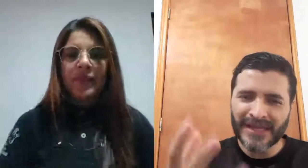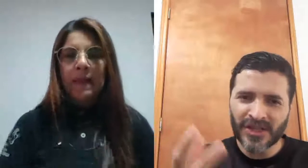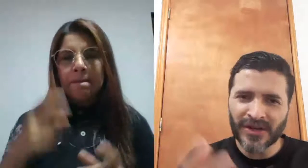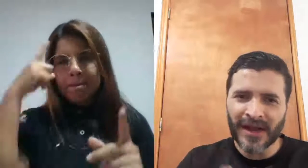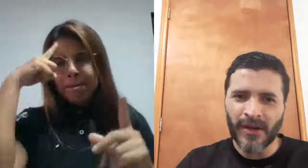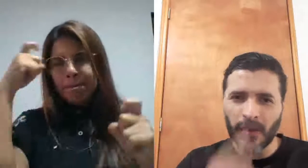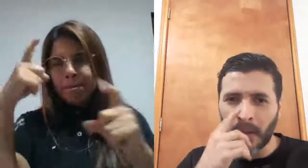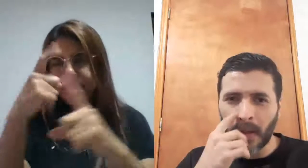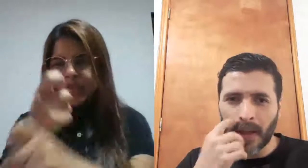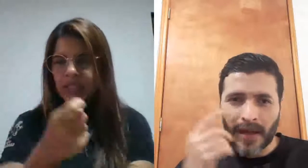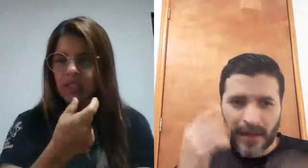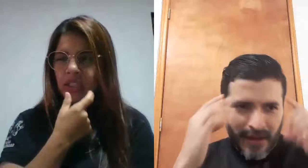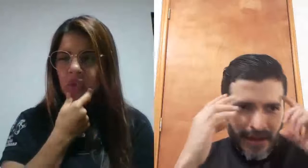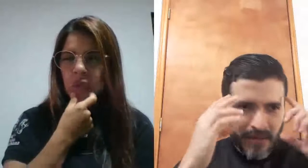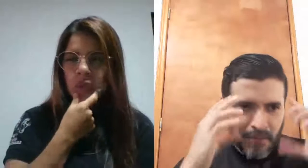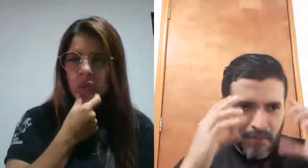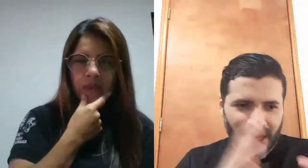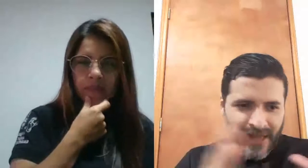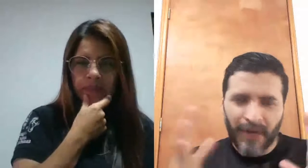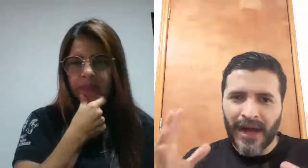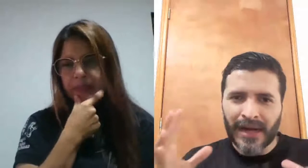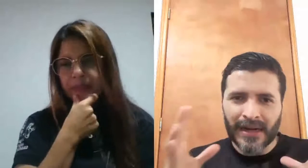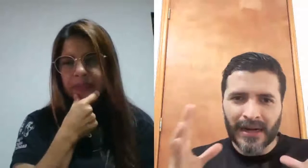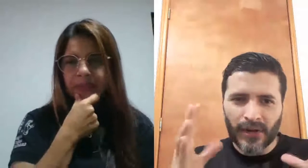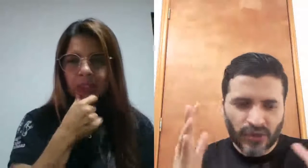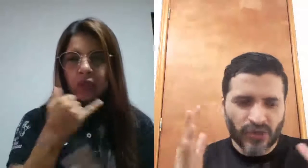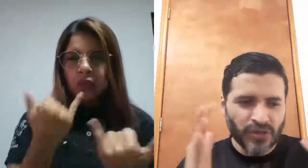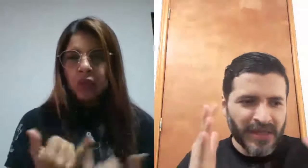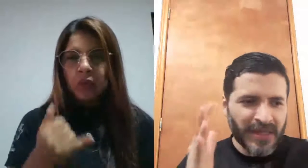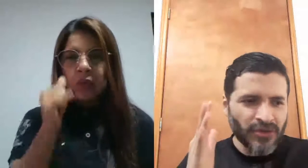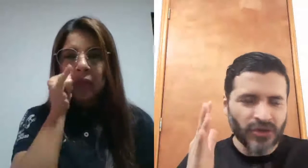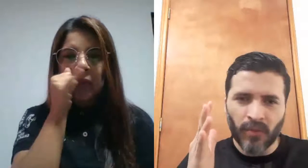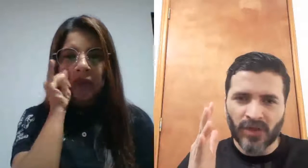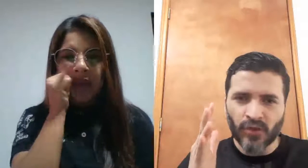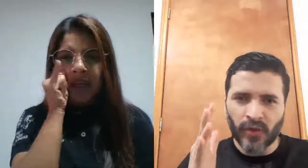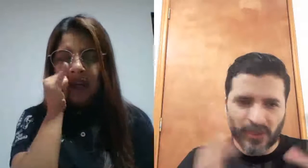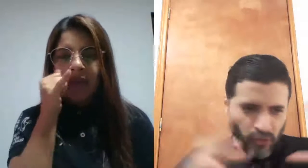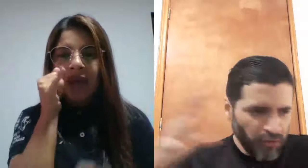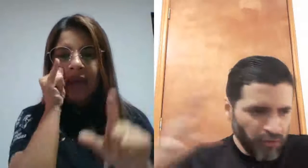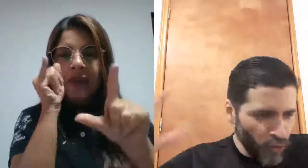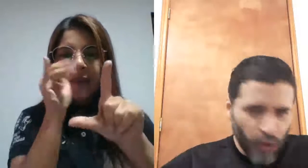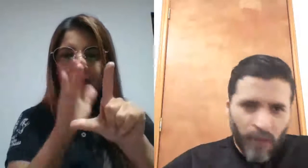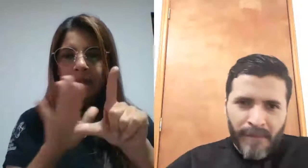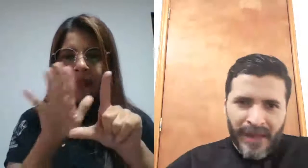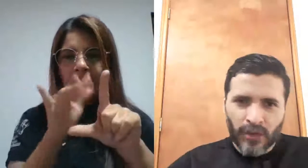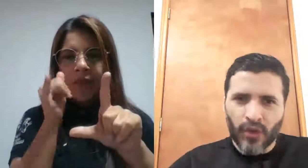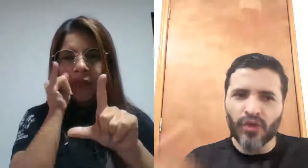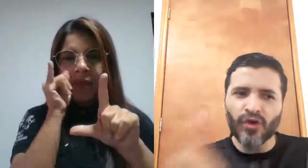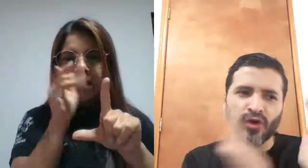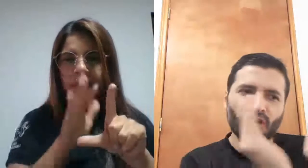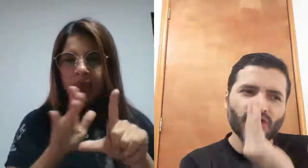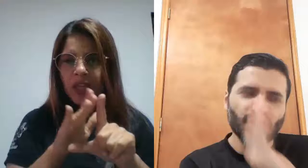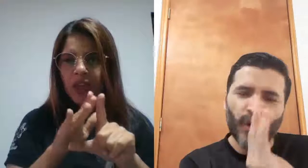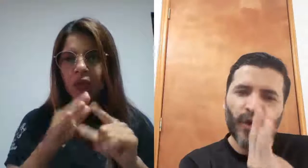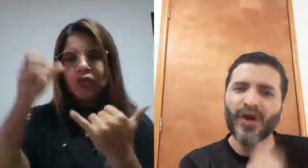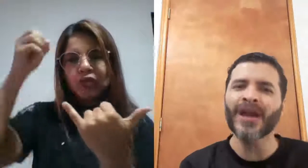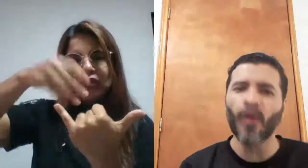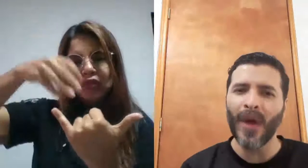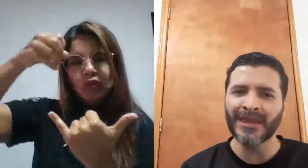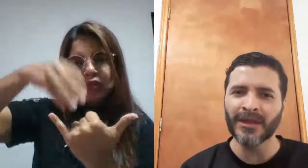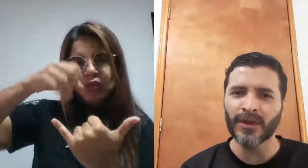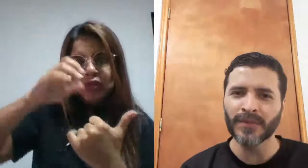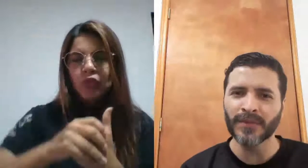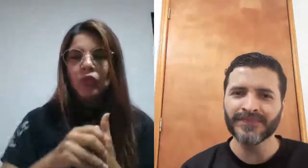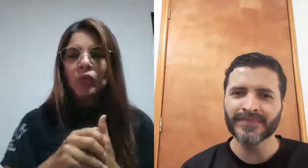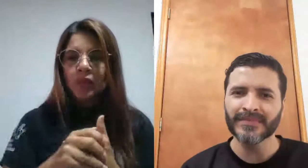Piénsenlo, reflexionenlo. Voy a grabar los dos videos y los voy a subir a YouTube, uno completo y uno solo